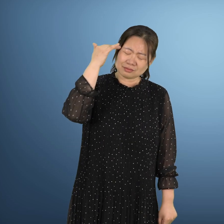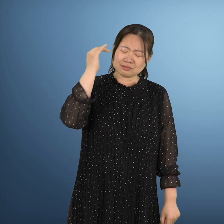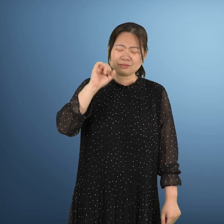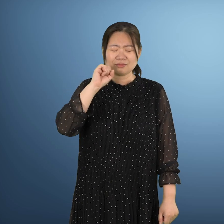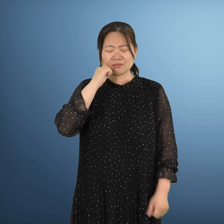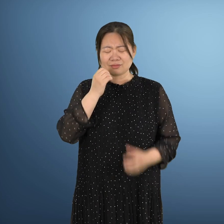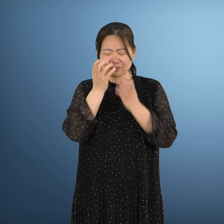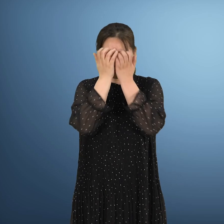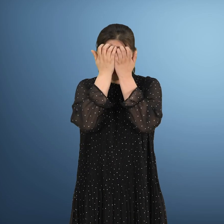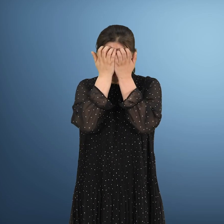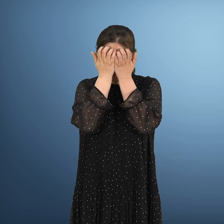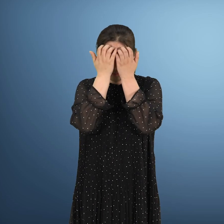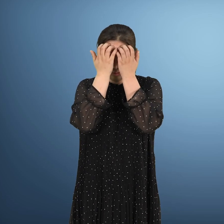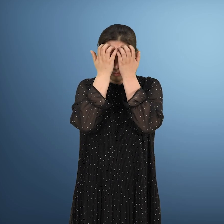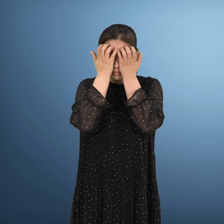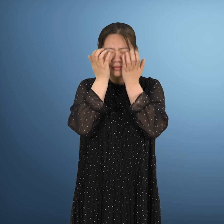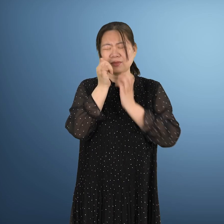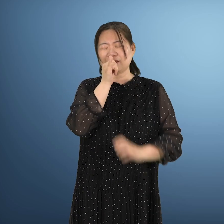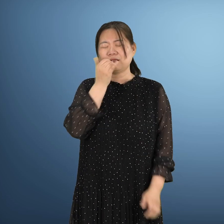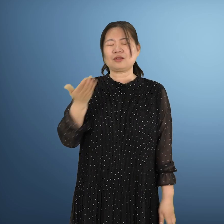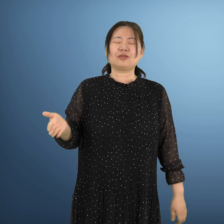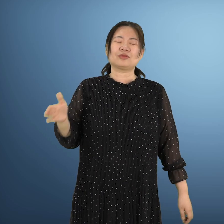역경과 어려움 앞에서도